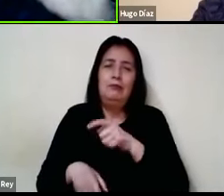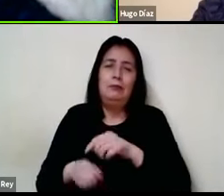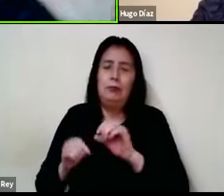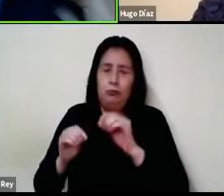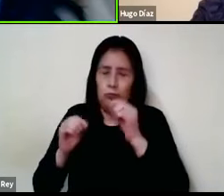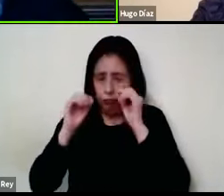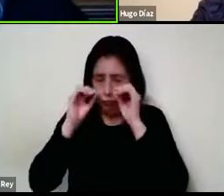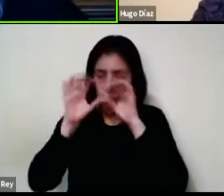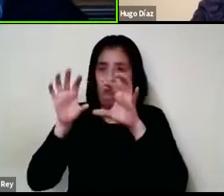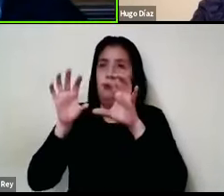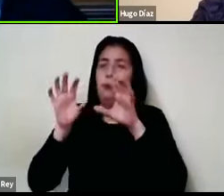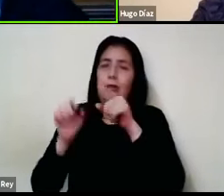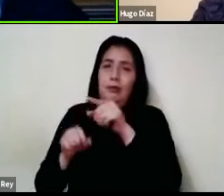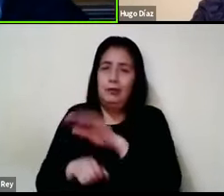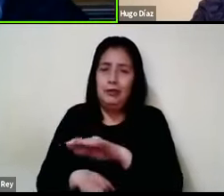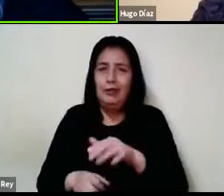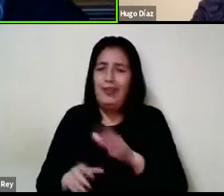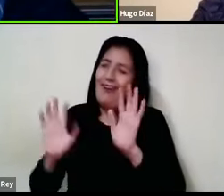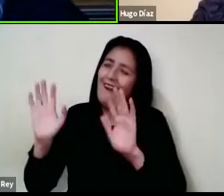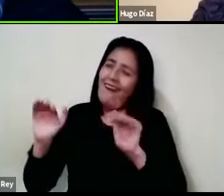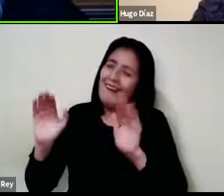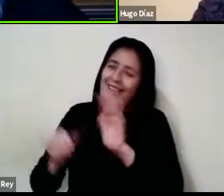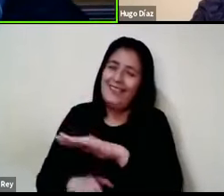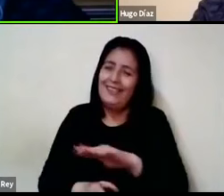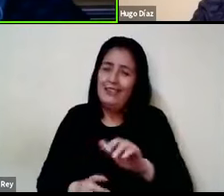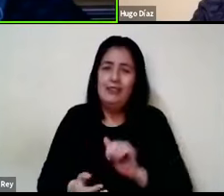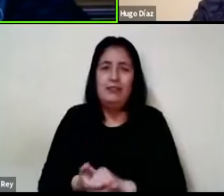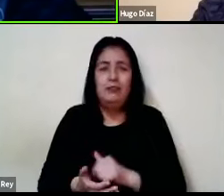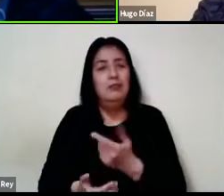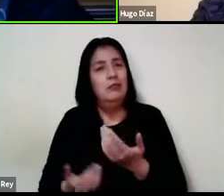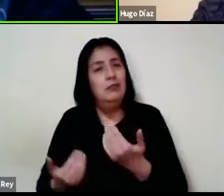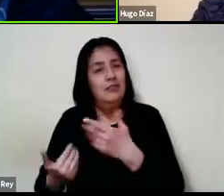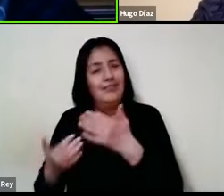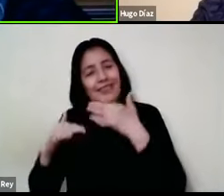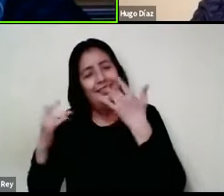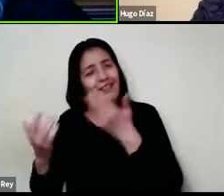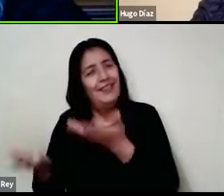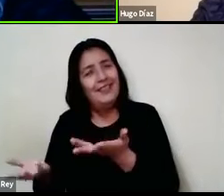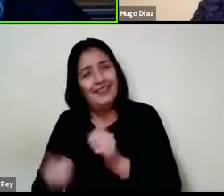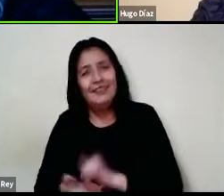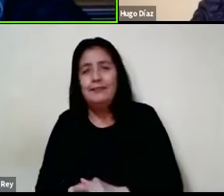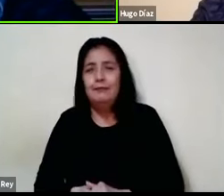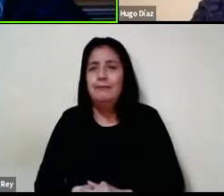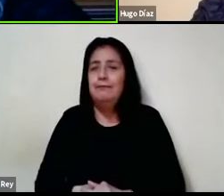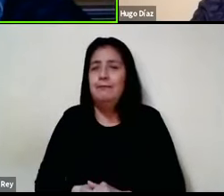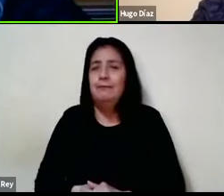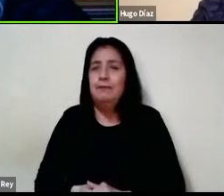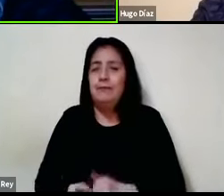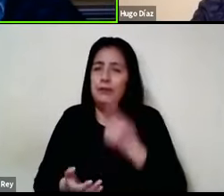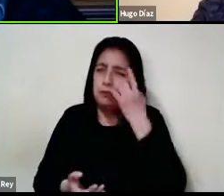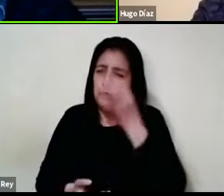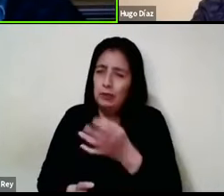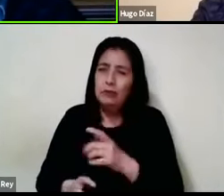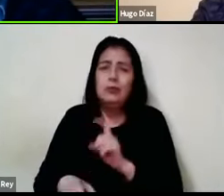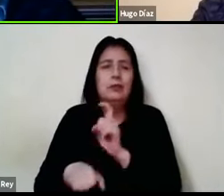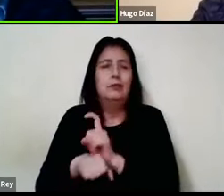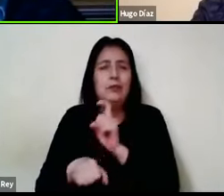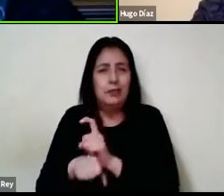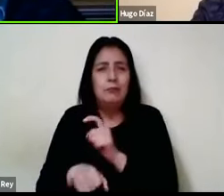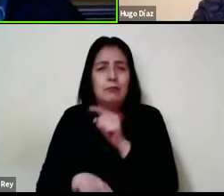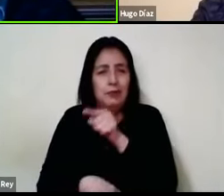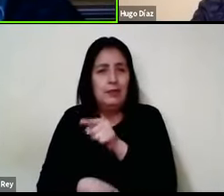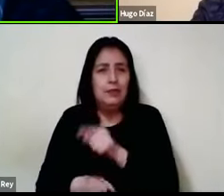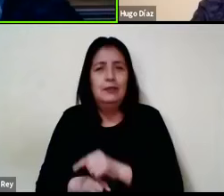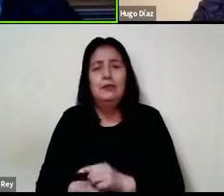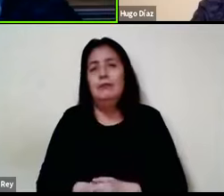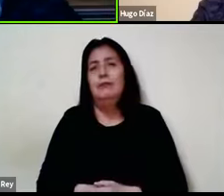sus ojos frente a un niño y le dice, hola niño, tienes que ser feliz. Y creo que educamos para eso. Hace un momento